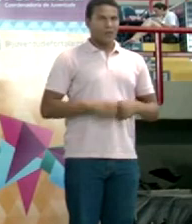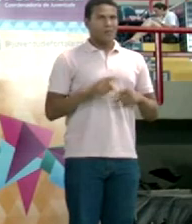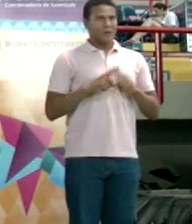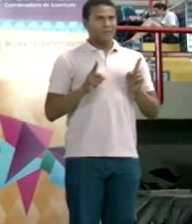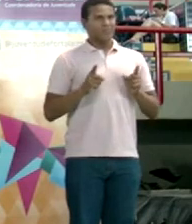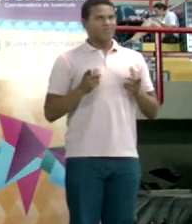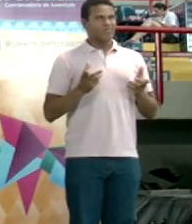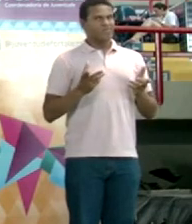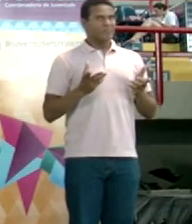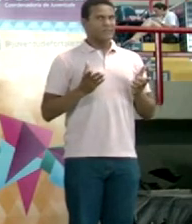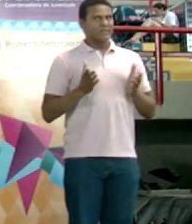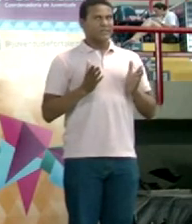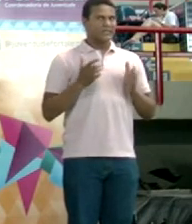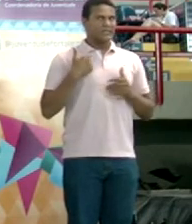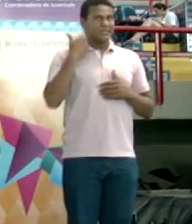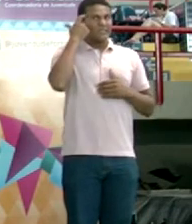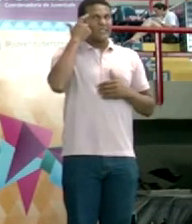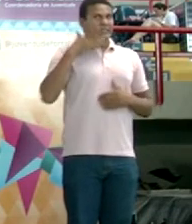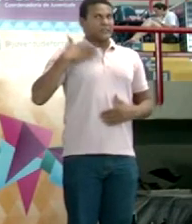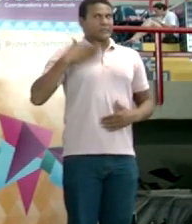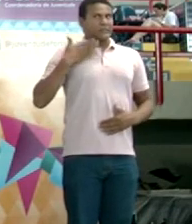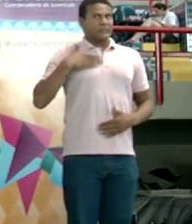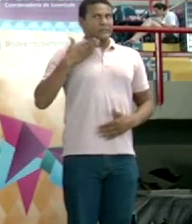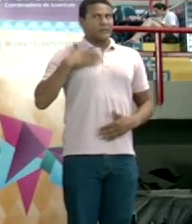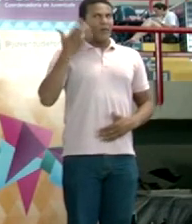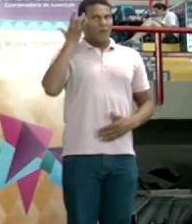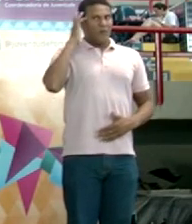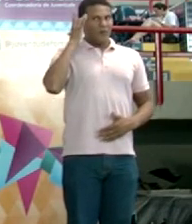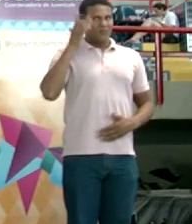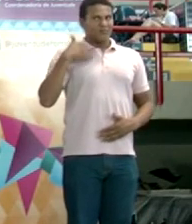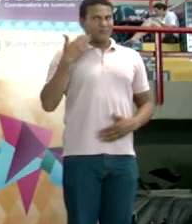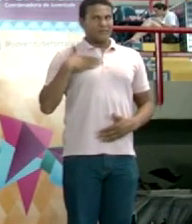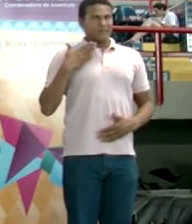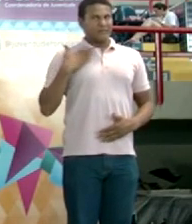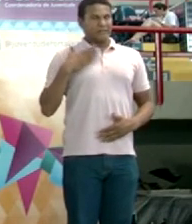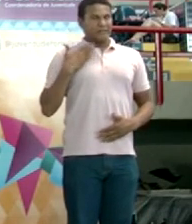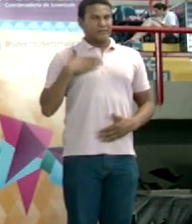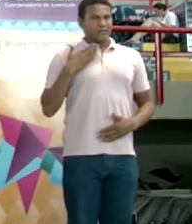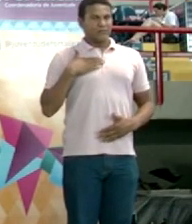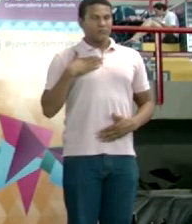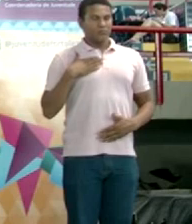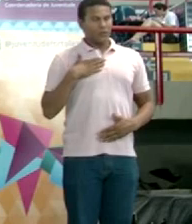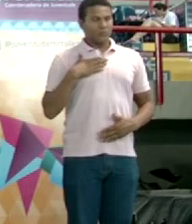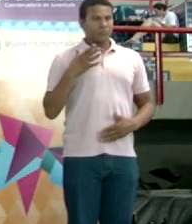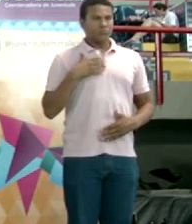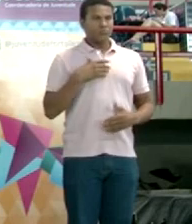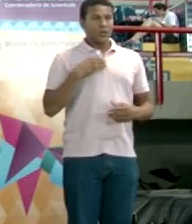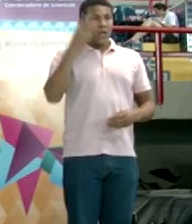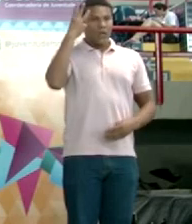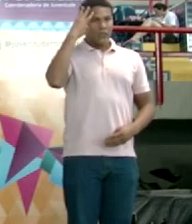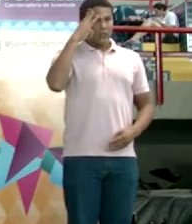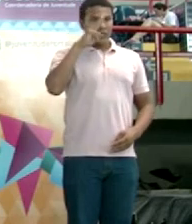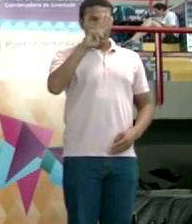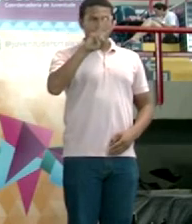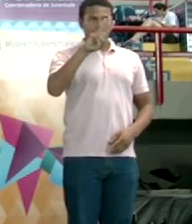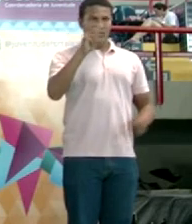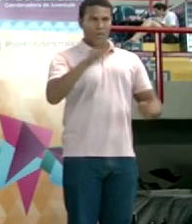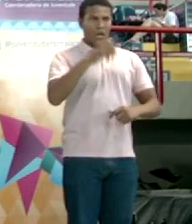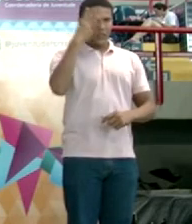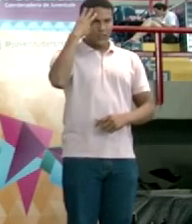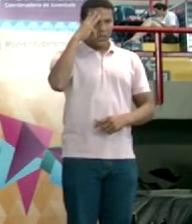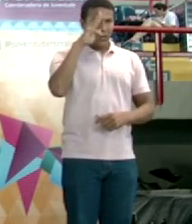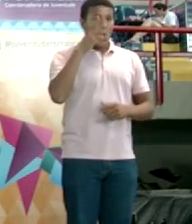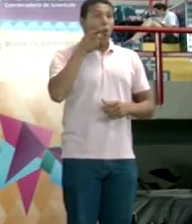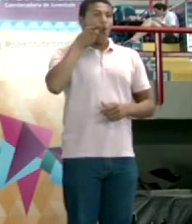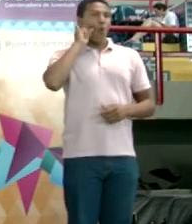possa estar no período fértil. Então, ela tem até 3 dias para tomar essa pílula do dia seguinte,